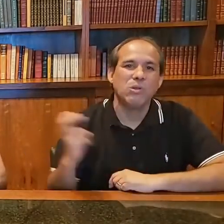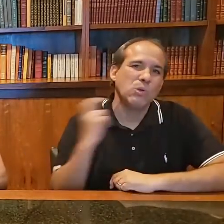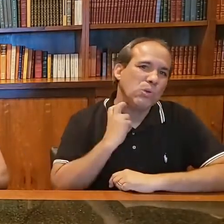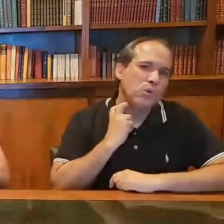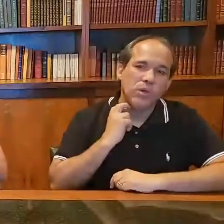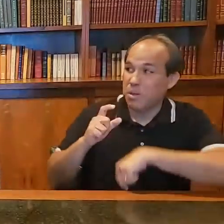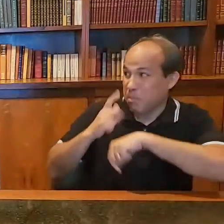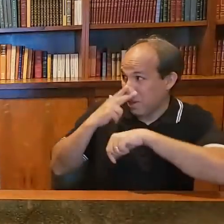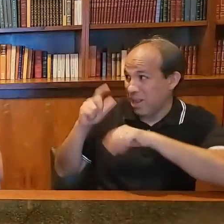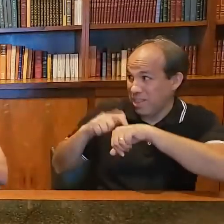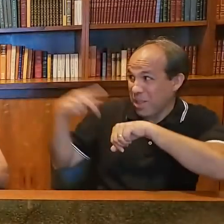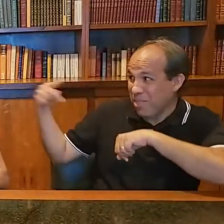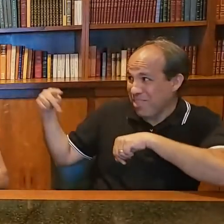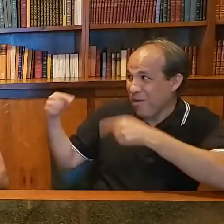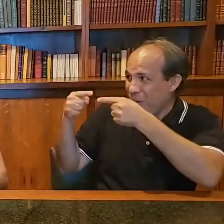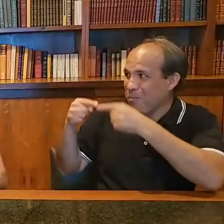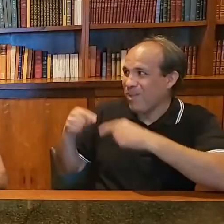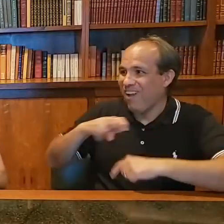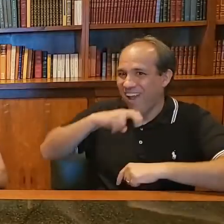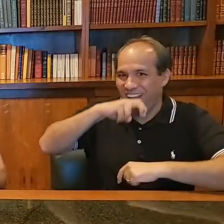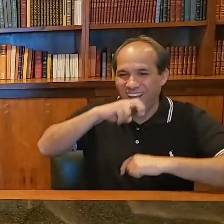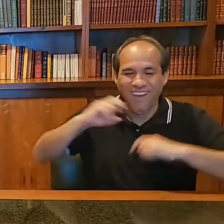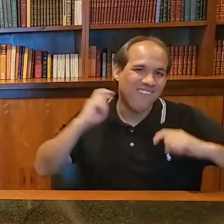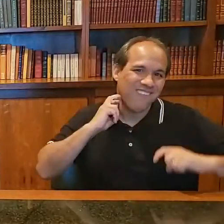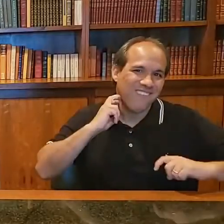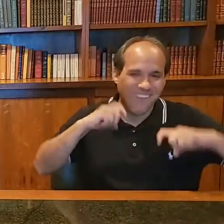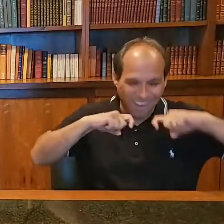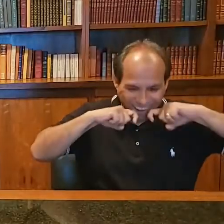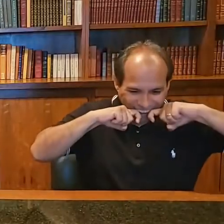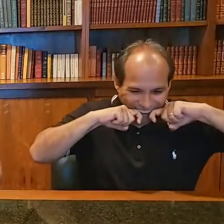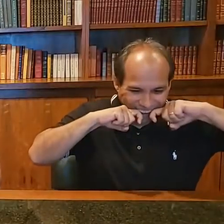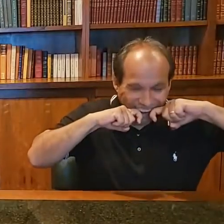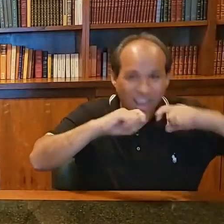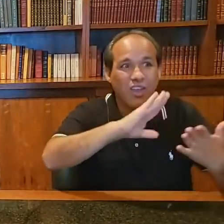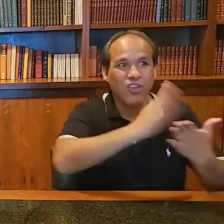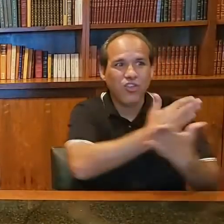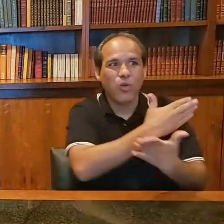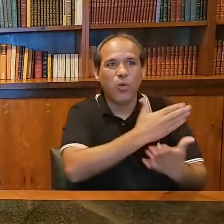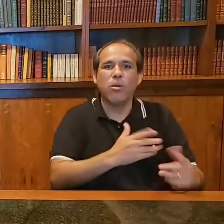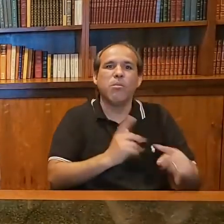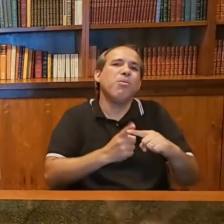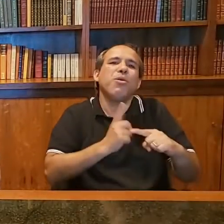chance. Não existe mais o Diário do Congresso. Por quê? Em 2013,